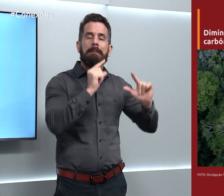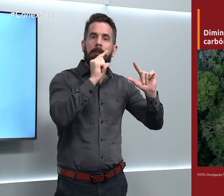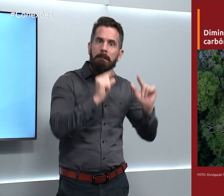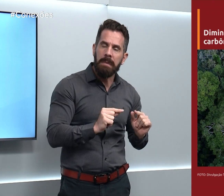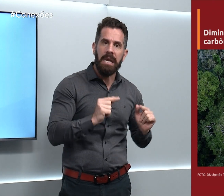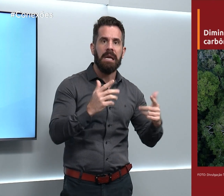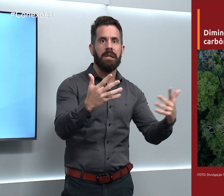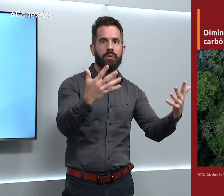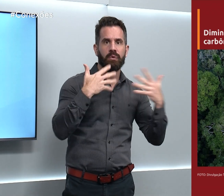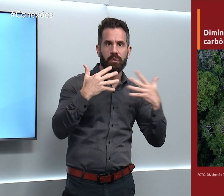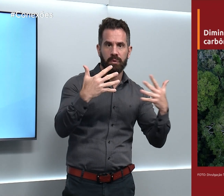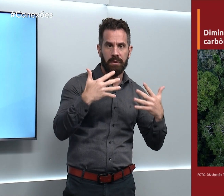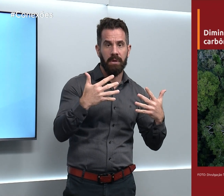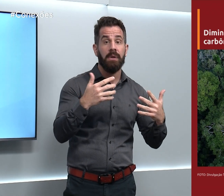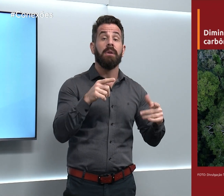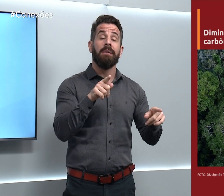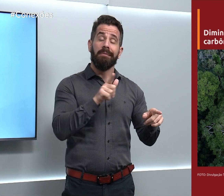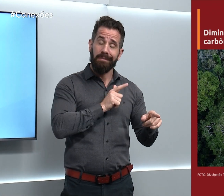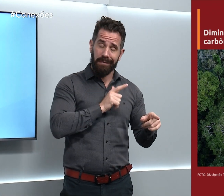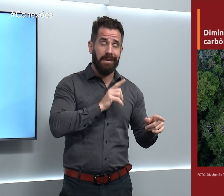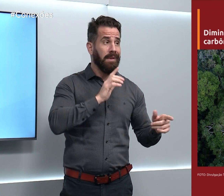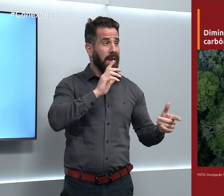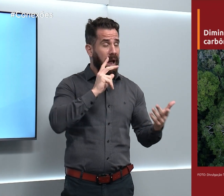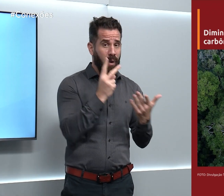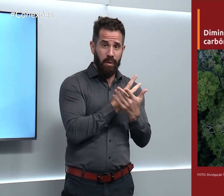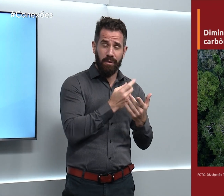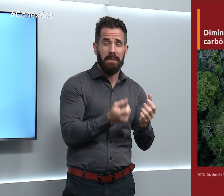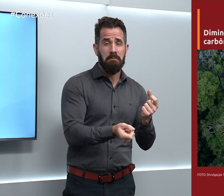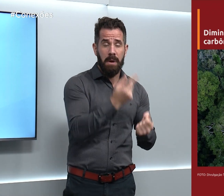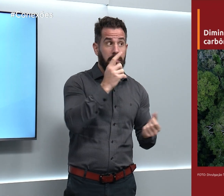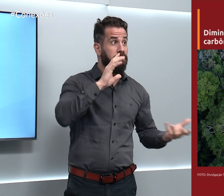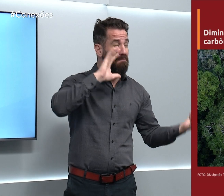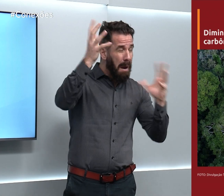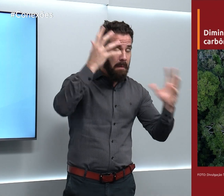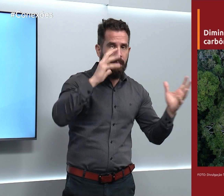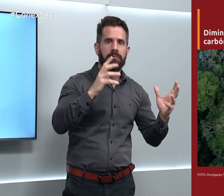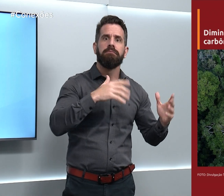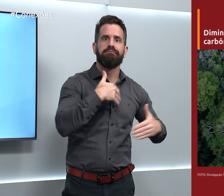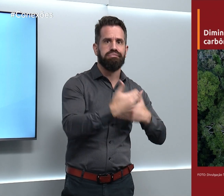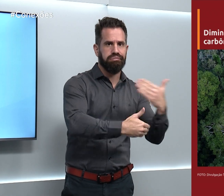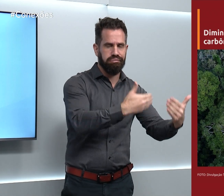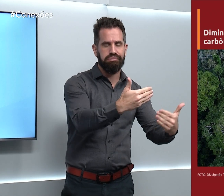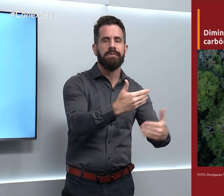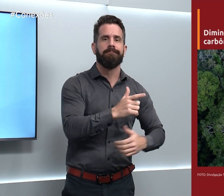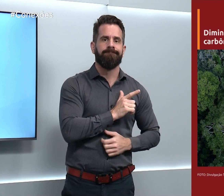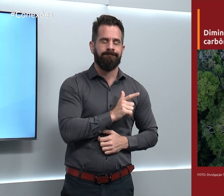torna eventos extremos cada vez mais comuns.